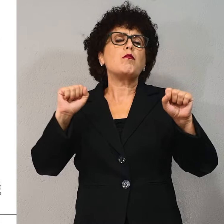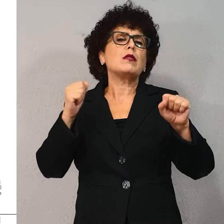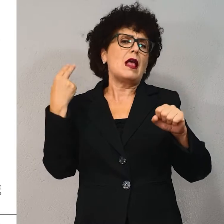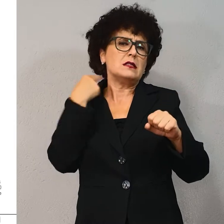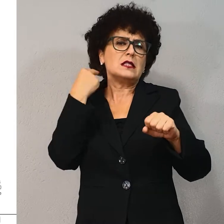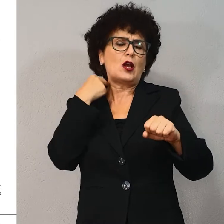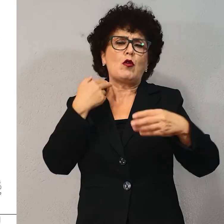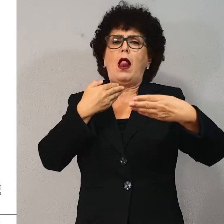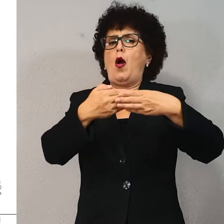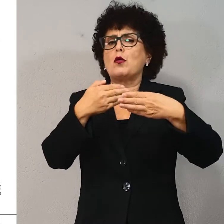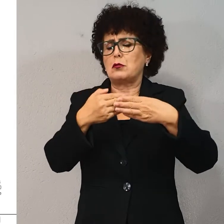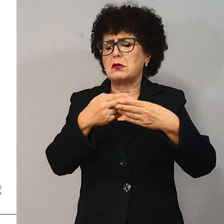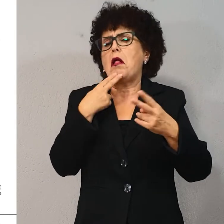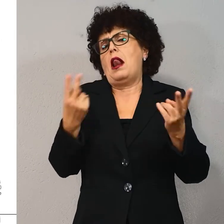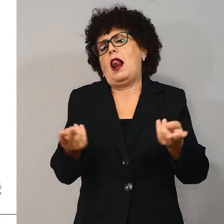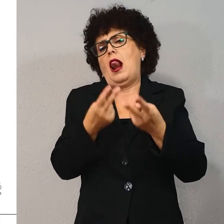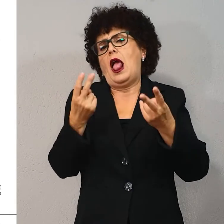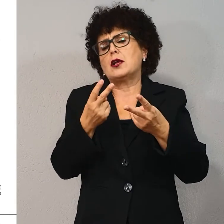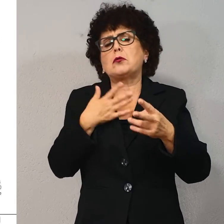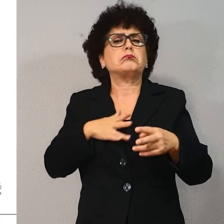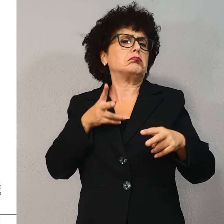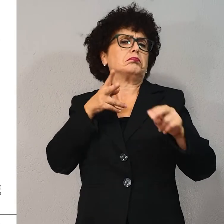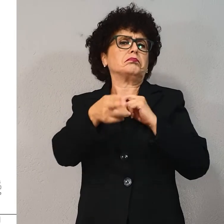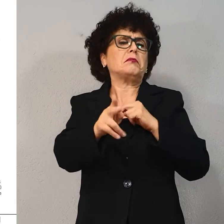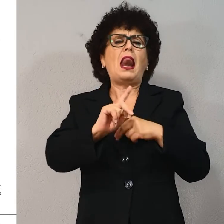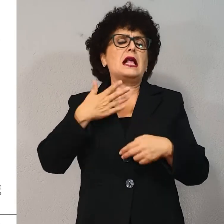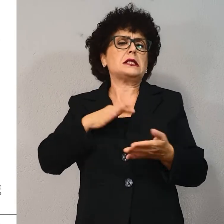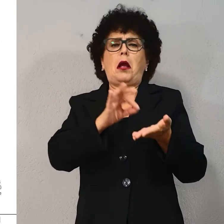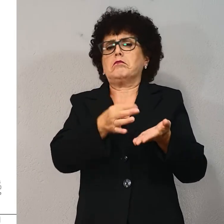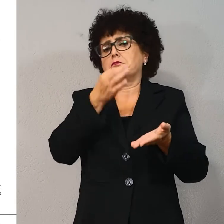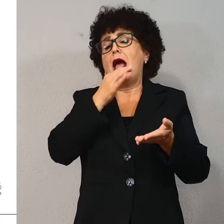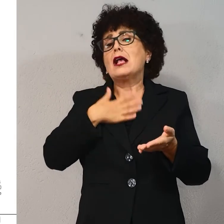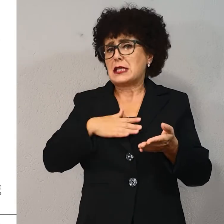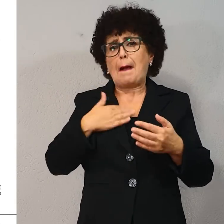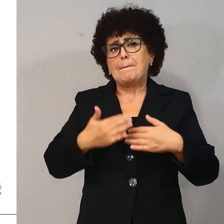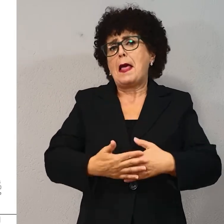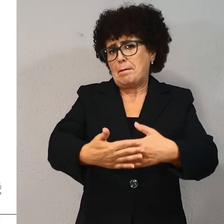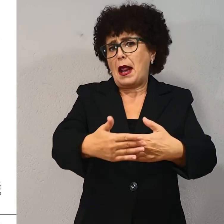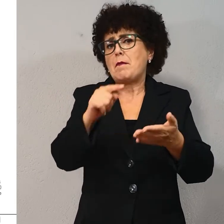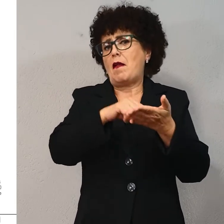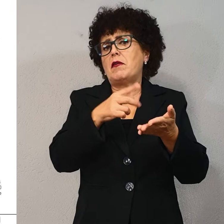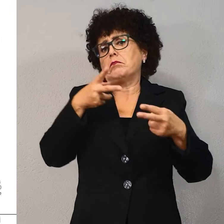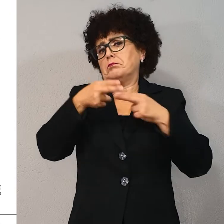однос. Лесно се прекинуваат доколку сакате да забремените.